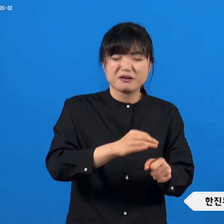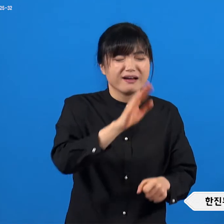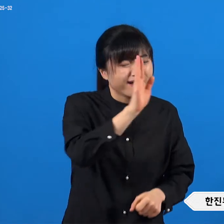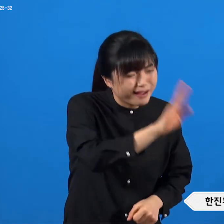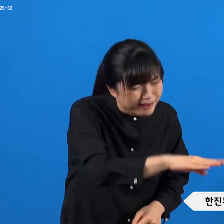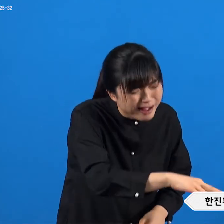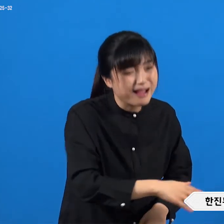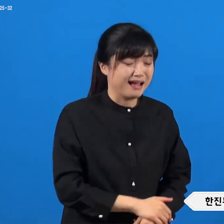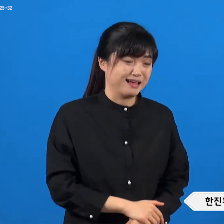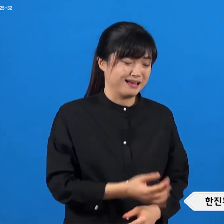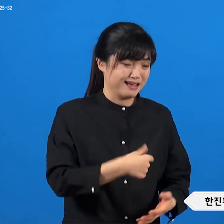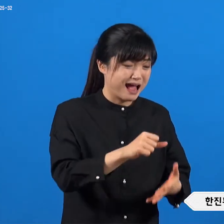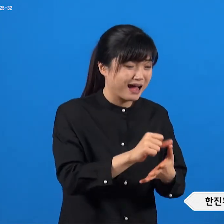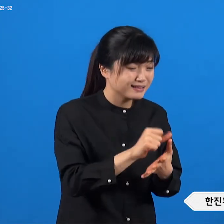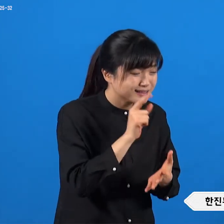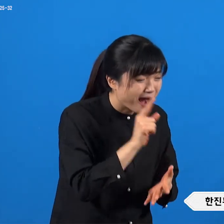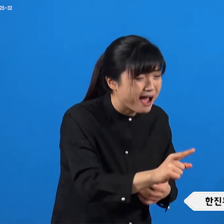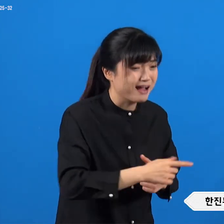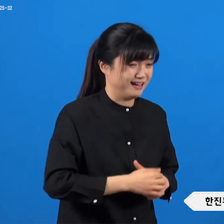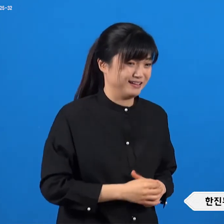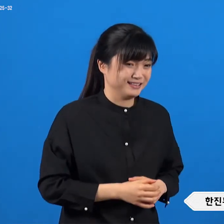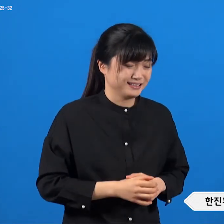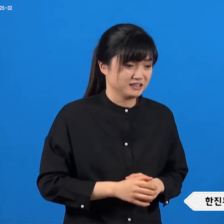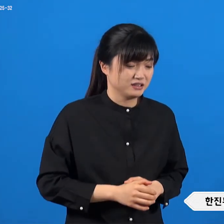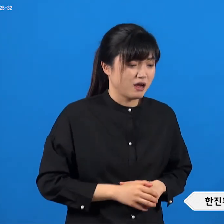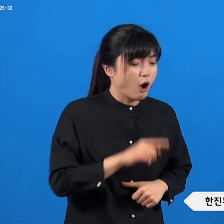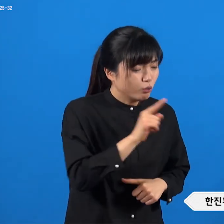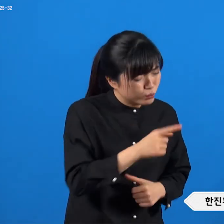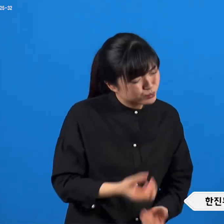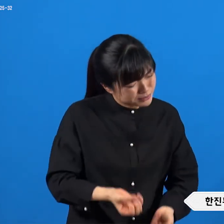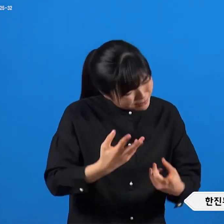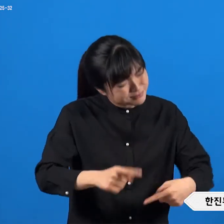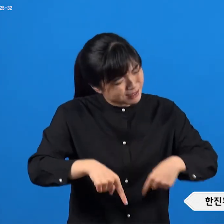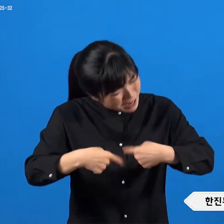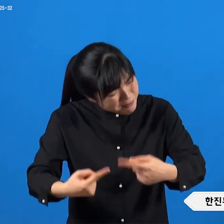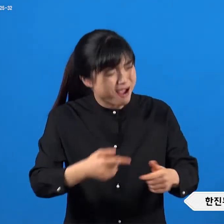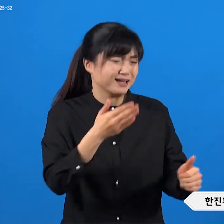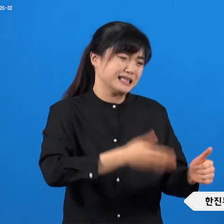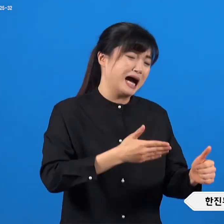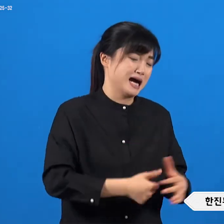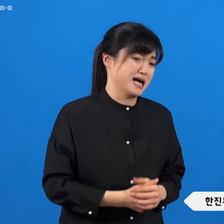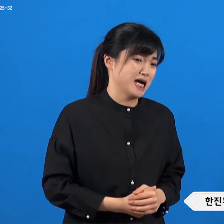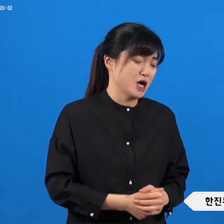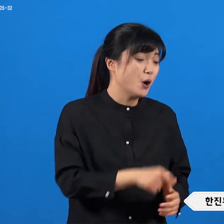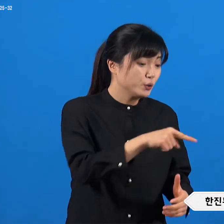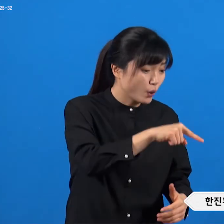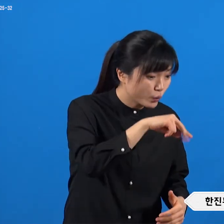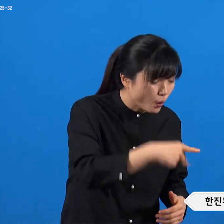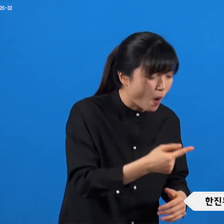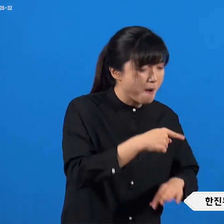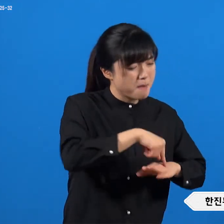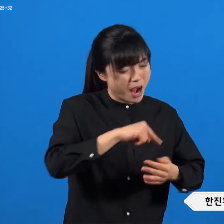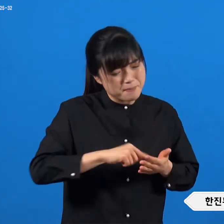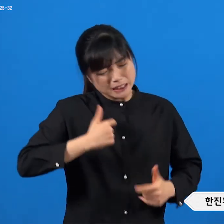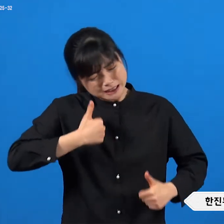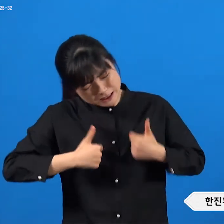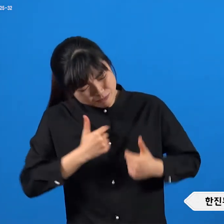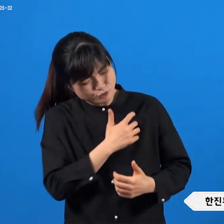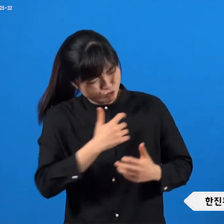아버지가 이 장남을 향해서 아가, 너도 잔치 자리에 들어가자. 그래서 네 마음이